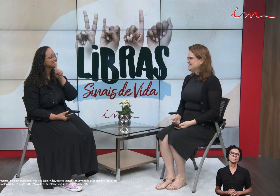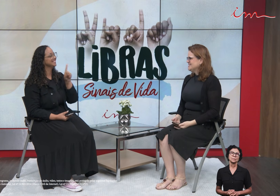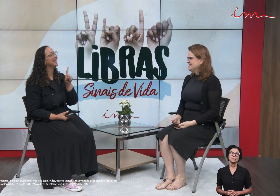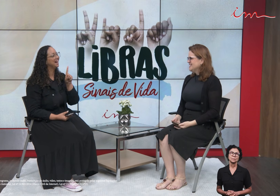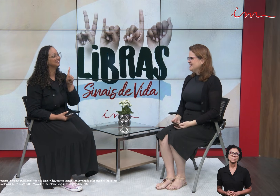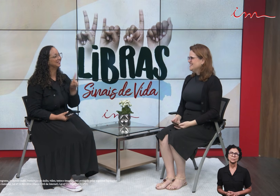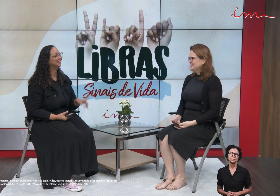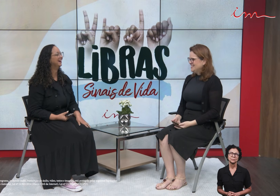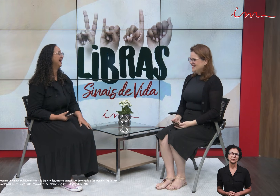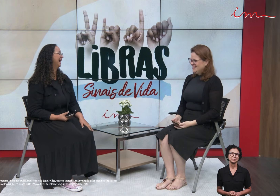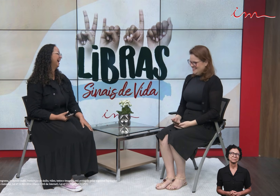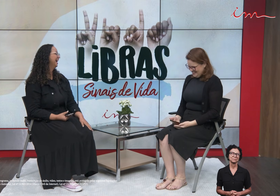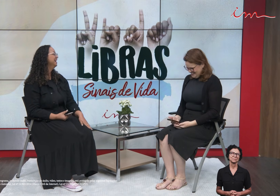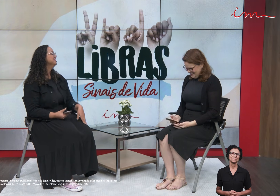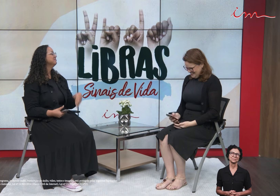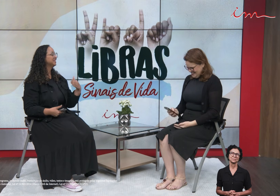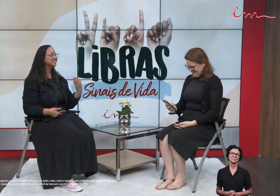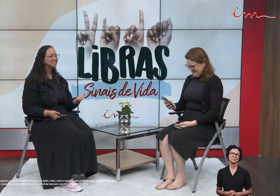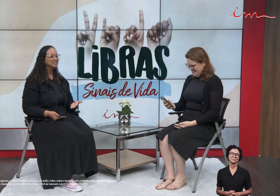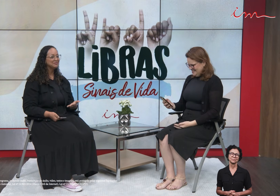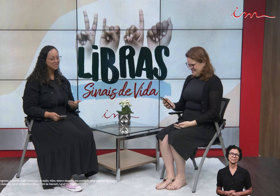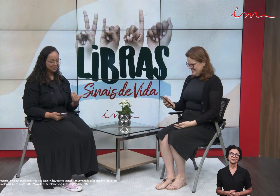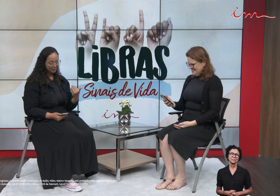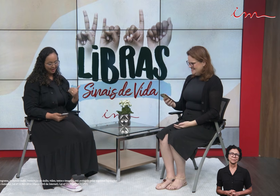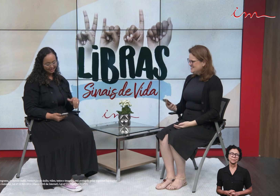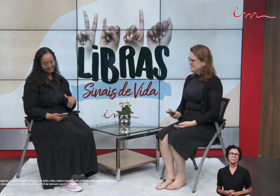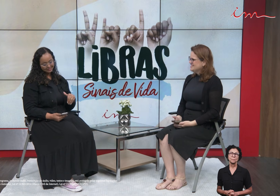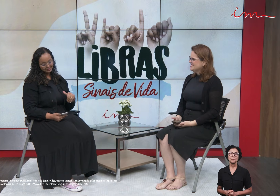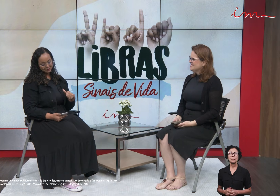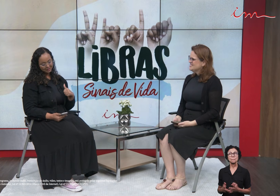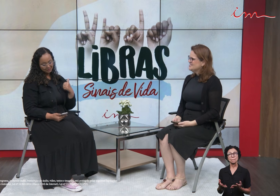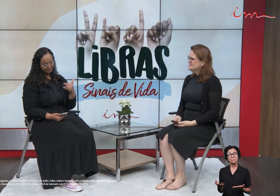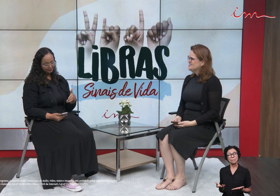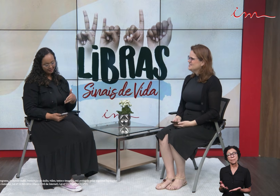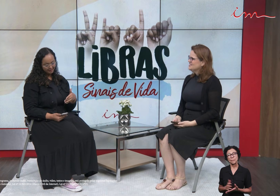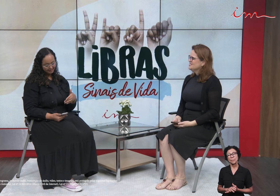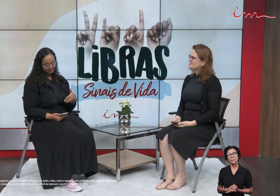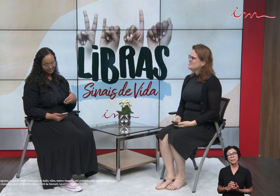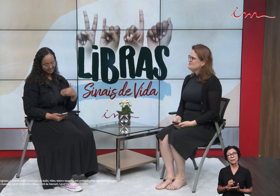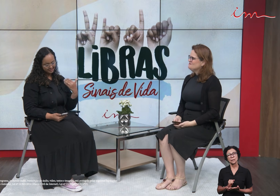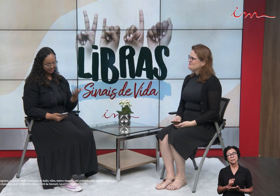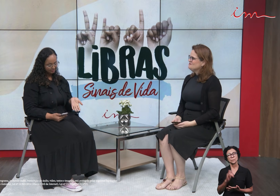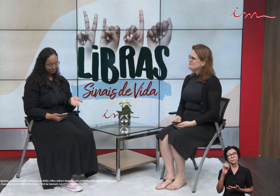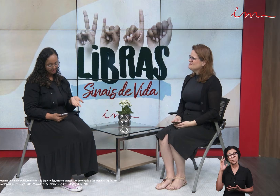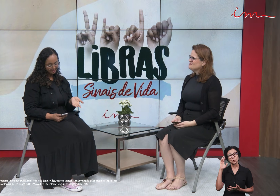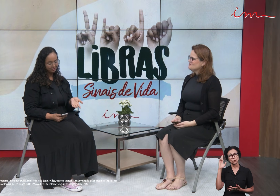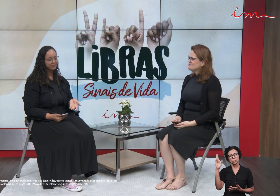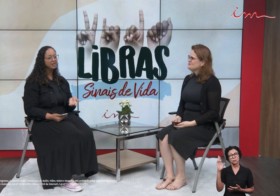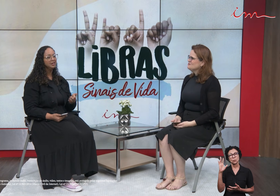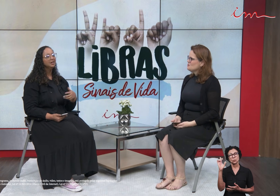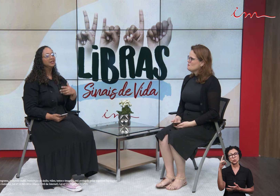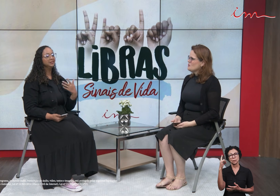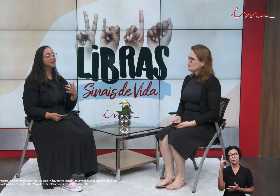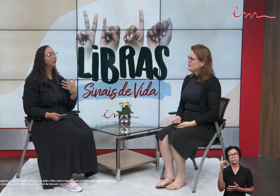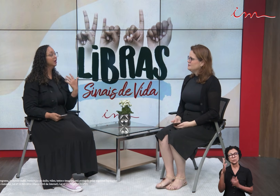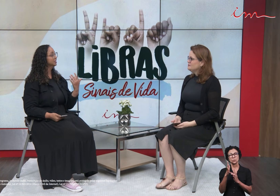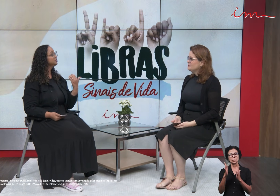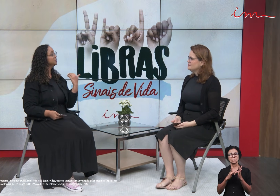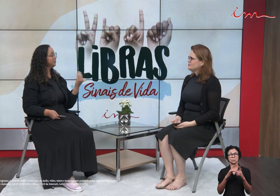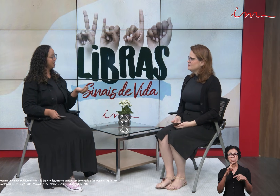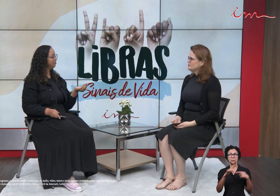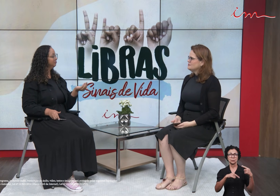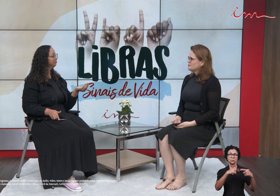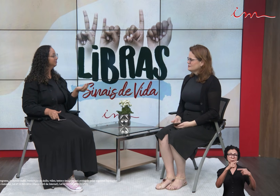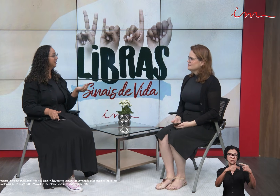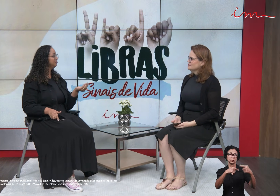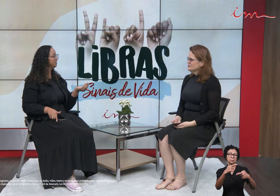não fizesse rápido. Mas é isso mesmo, porque se o Senhor, ele é da geração de Davi, então